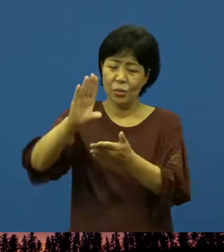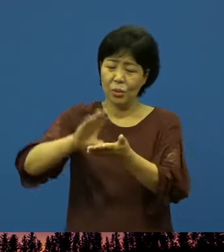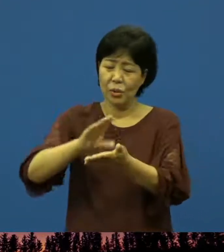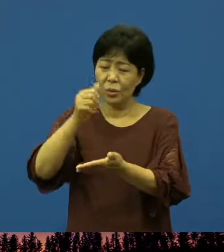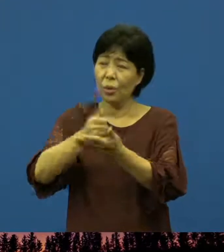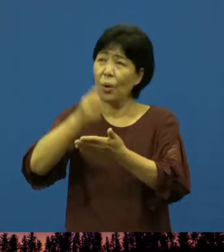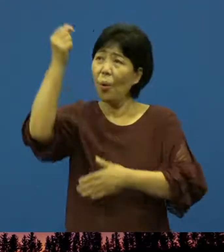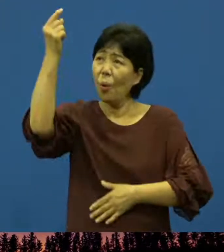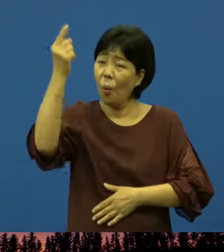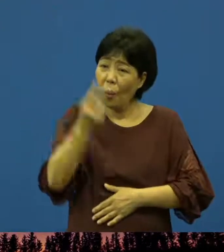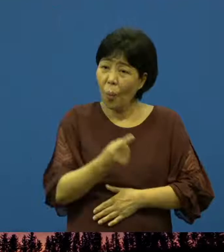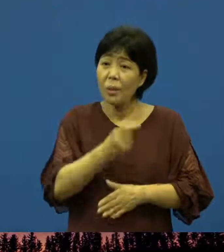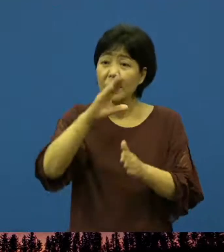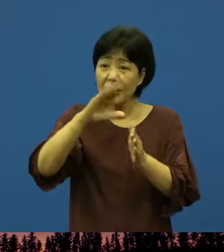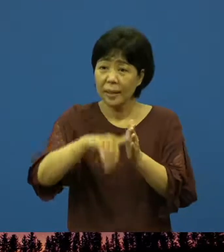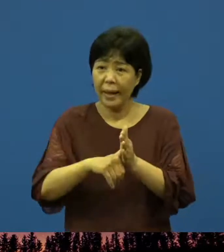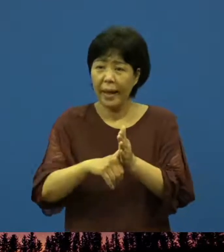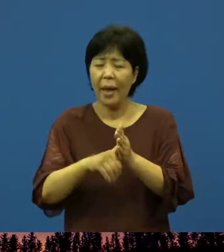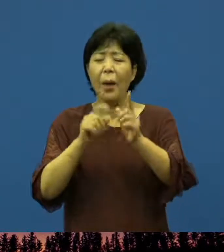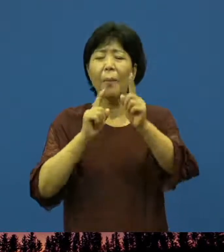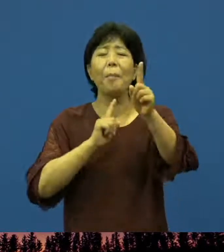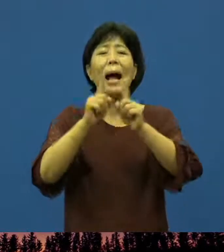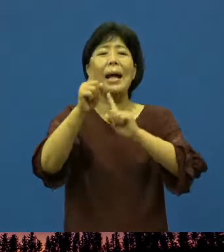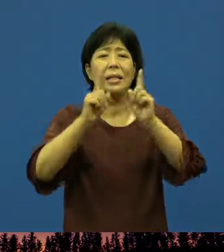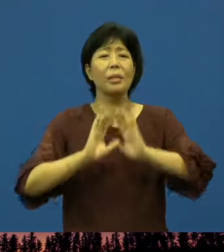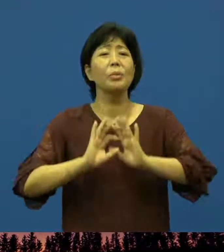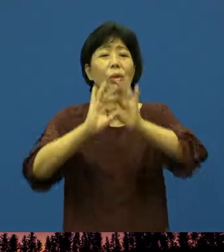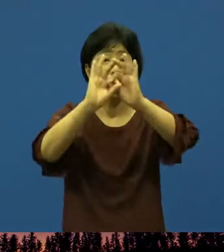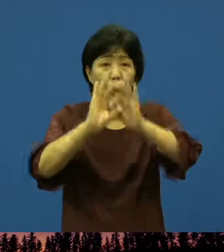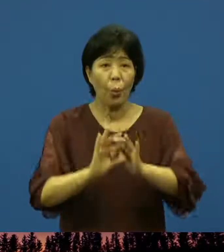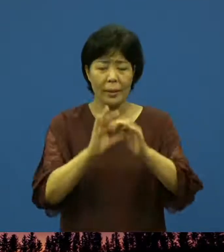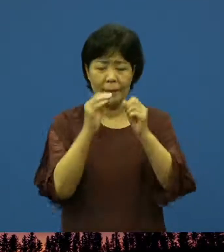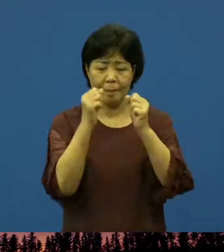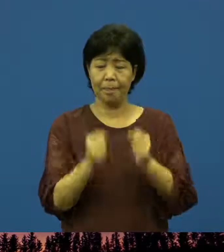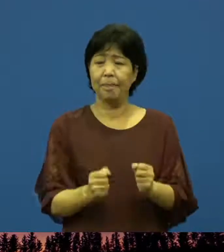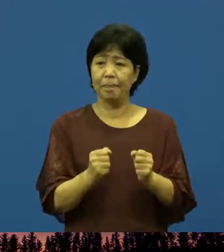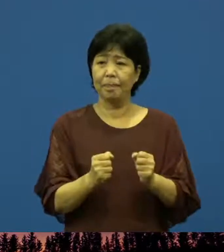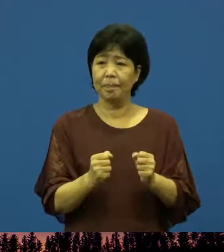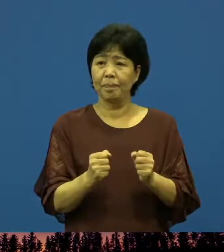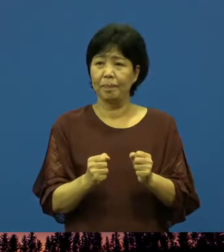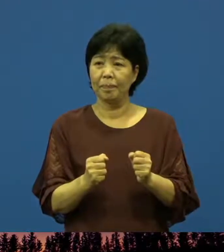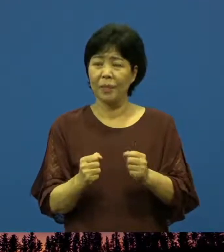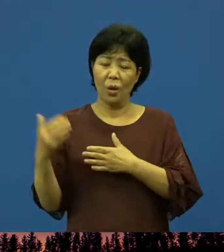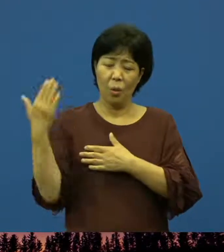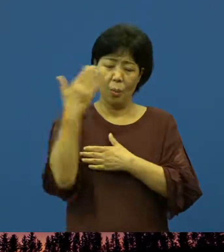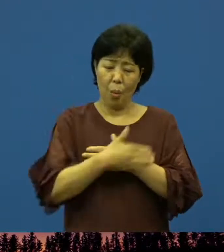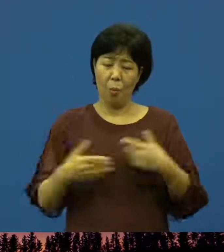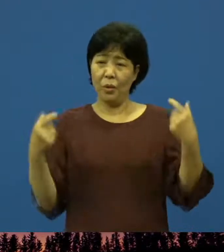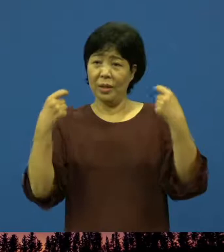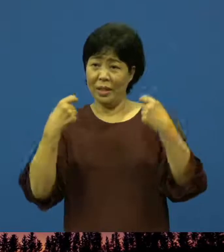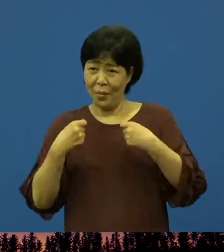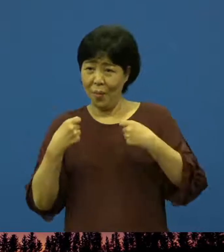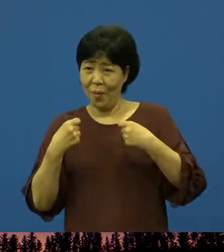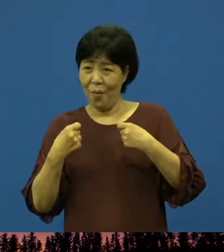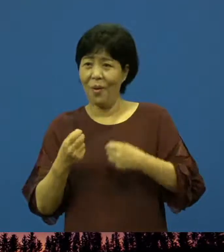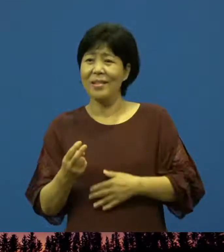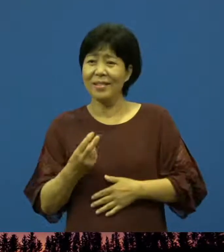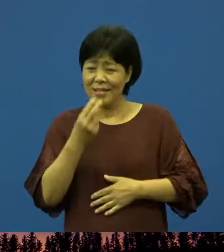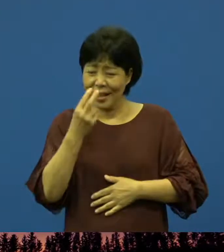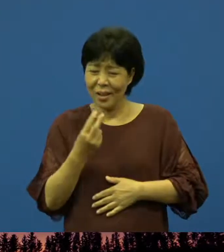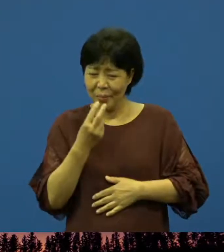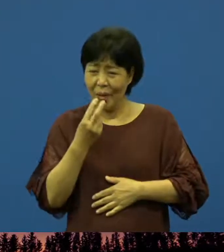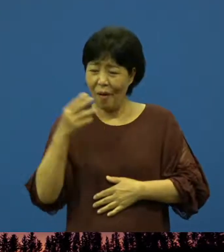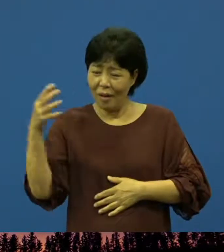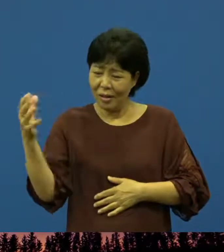오셨는가? 말씀으로 계셨던 분이 육신이 되어 우리에게 생명으로 오셨다는 거예요.